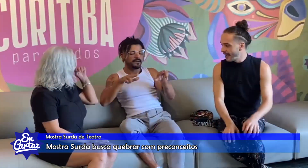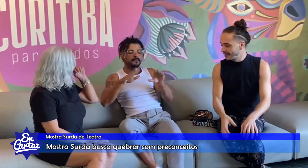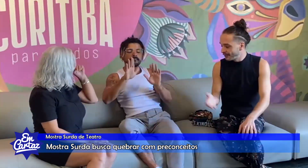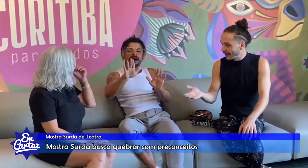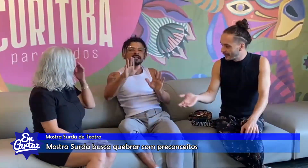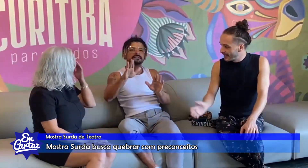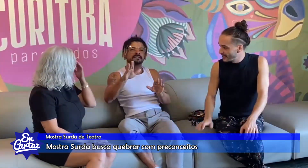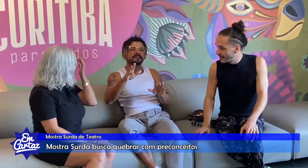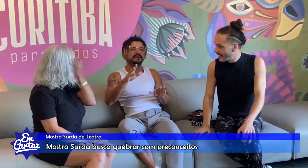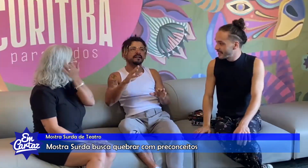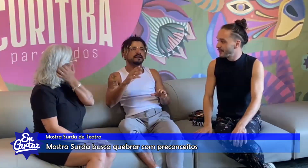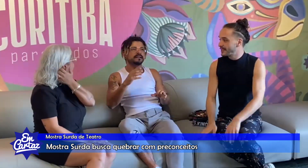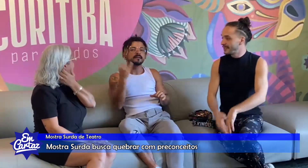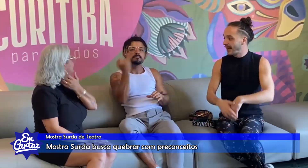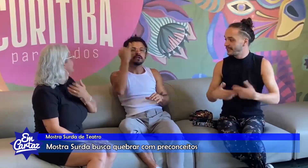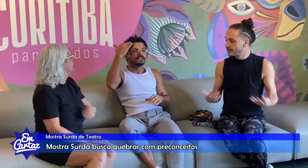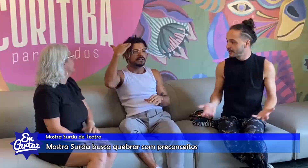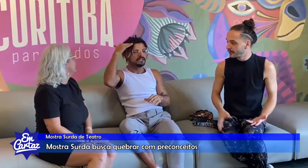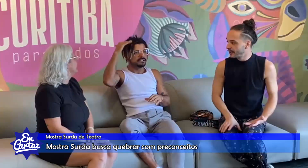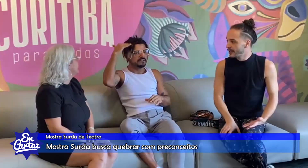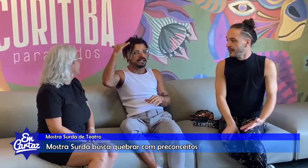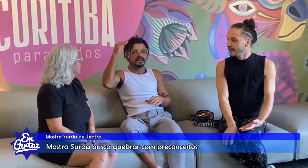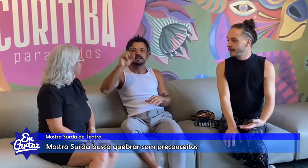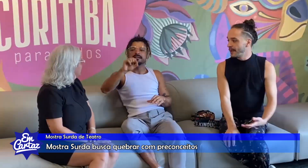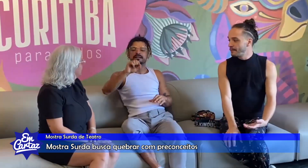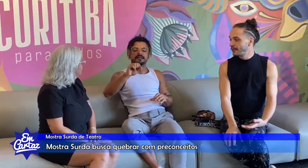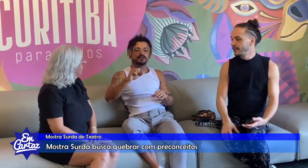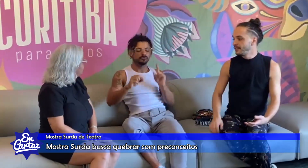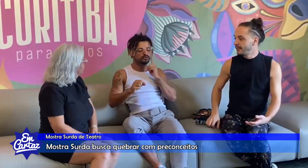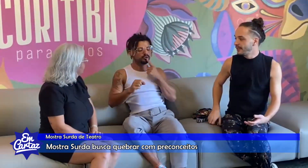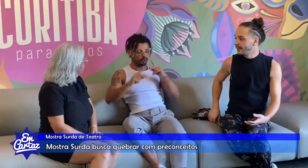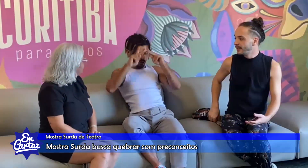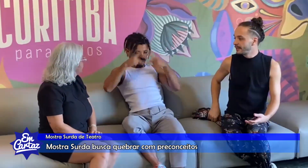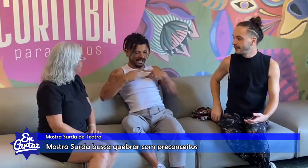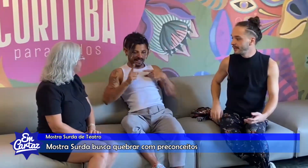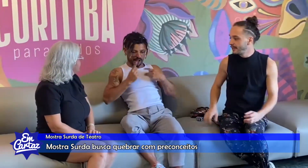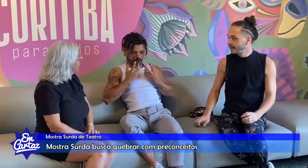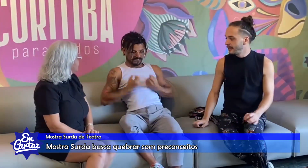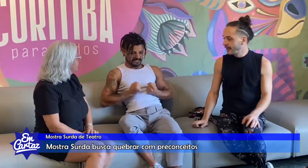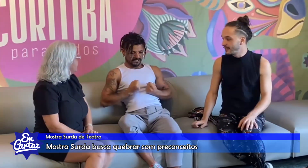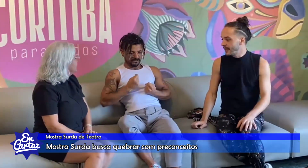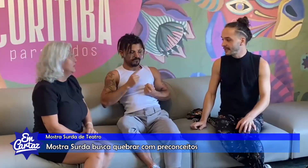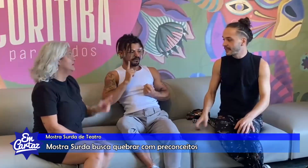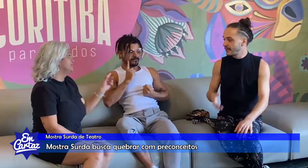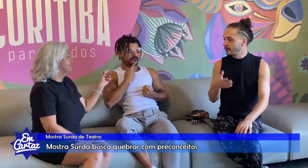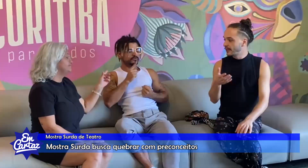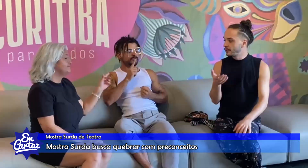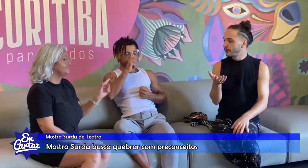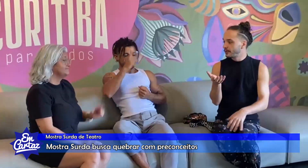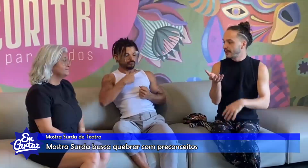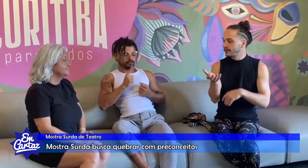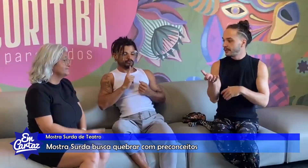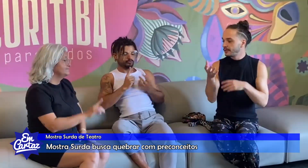de fato, né, existe essa diversidade surda, e também é importante entender que essa questão, né,